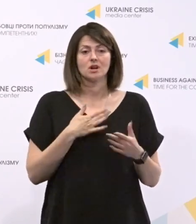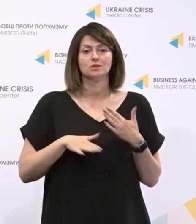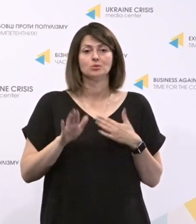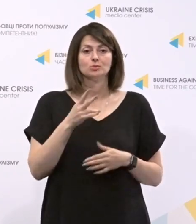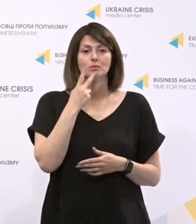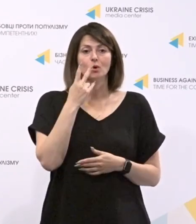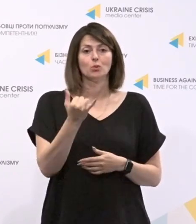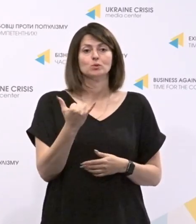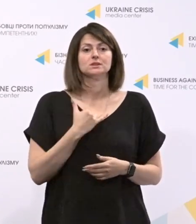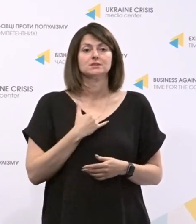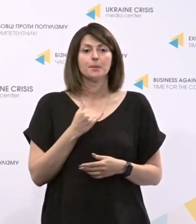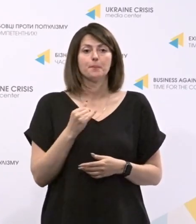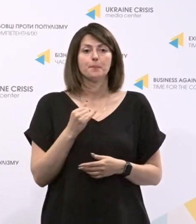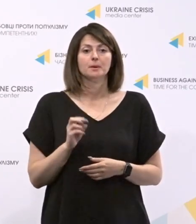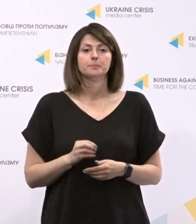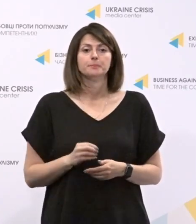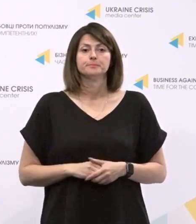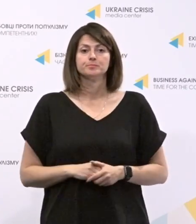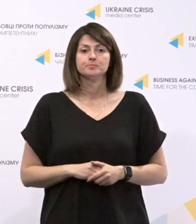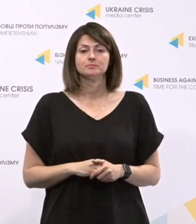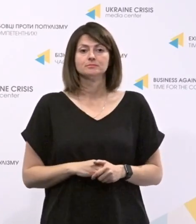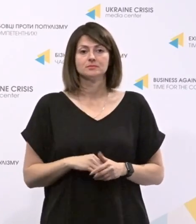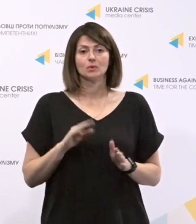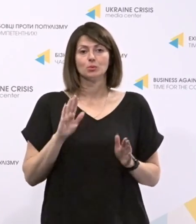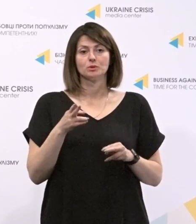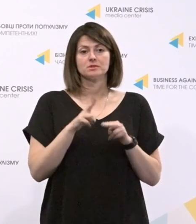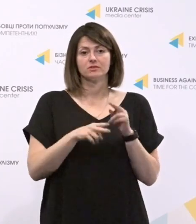Якщо запитань більше немає, на цьому будемо